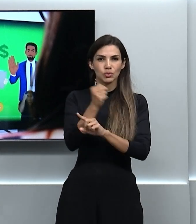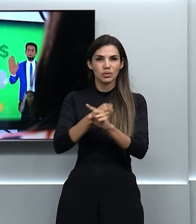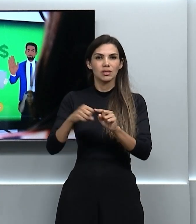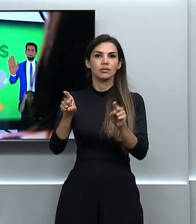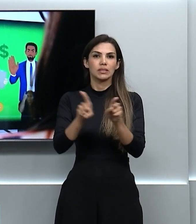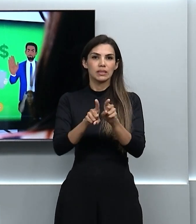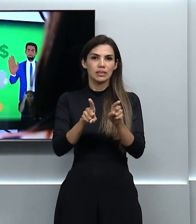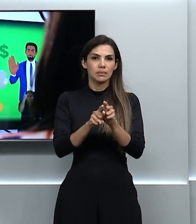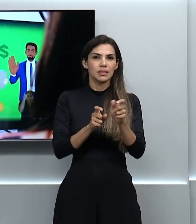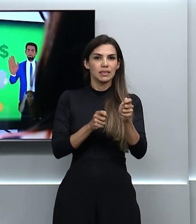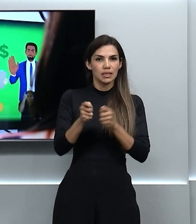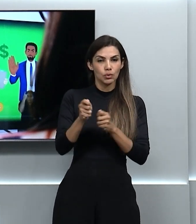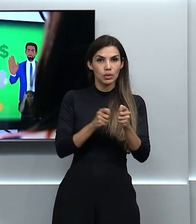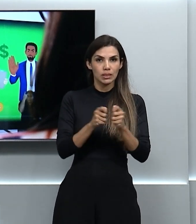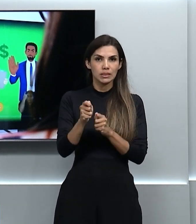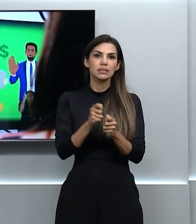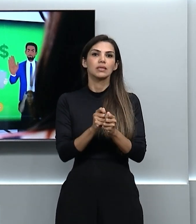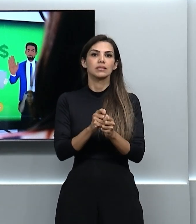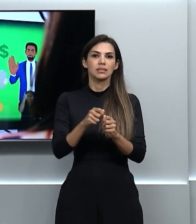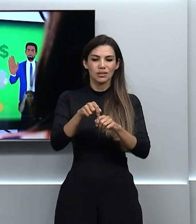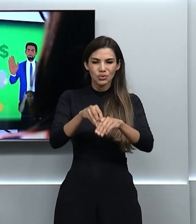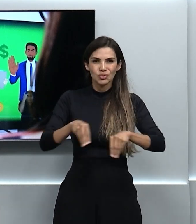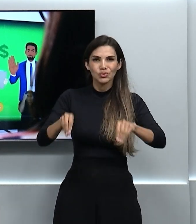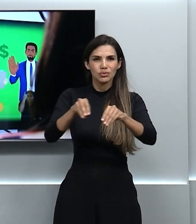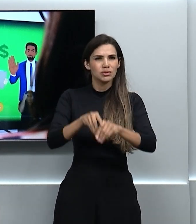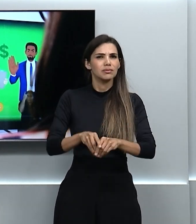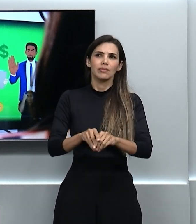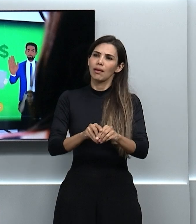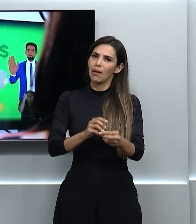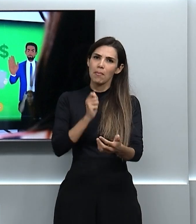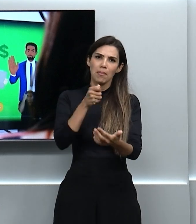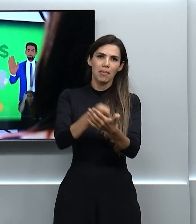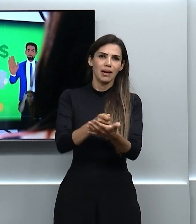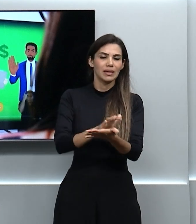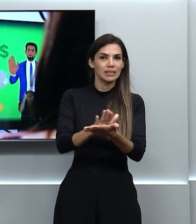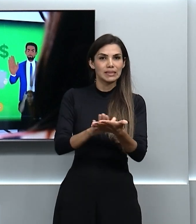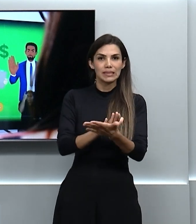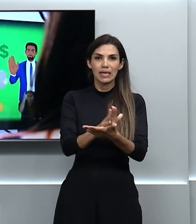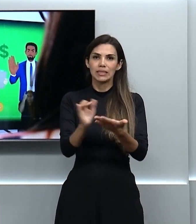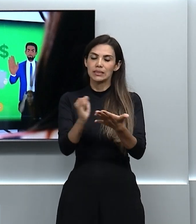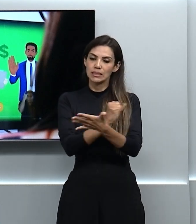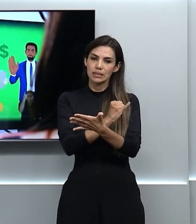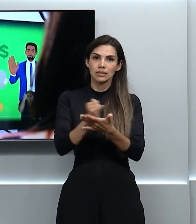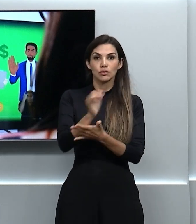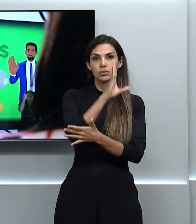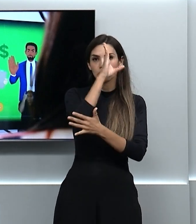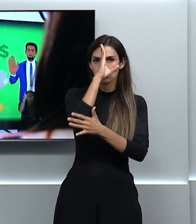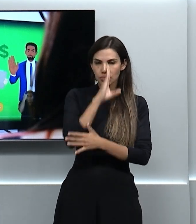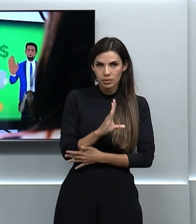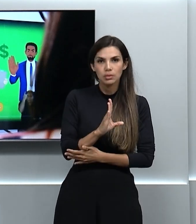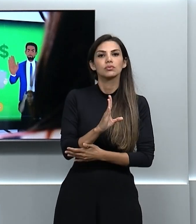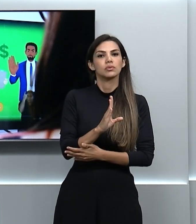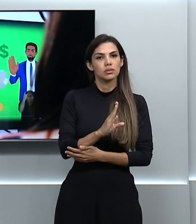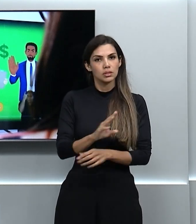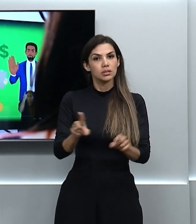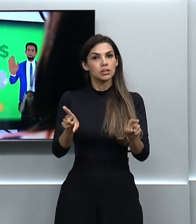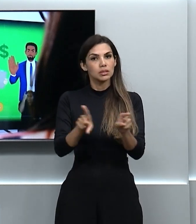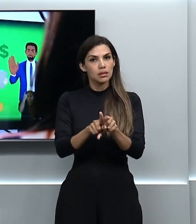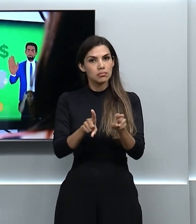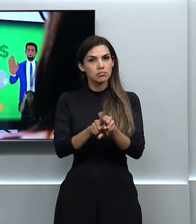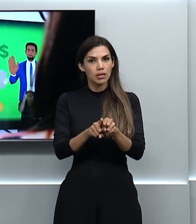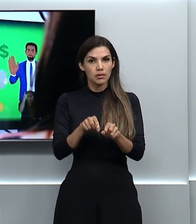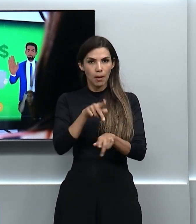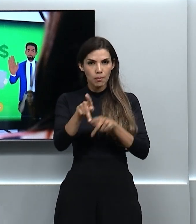Regularização Fundiária, são totalmente gratuitos para as inscrições e eles são acessíveis